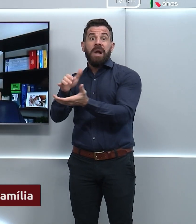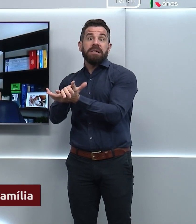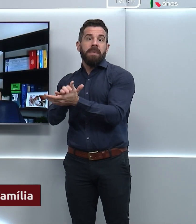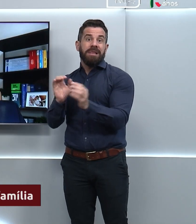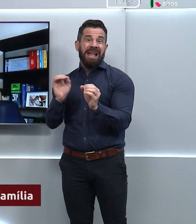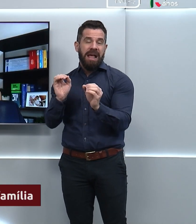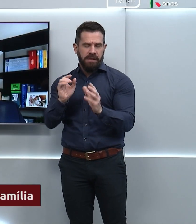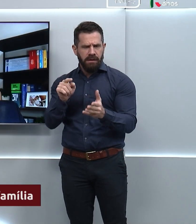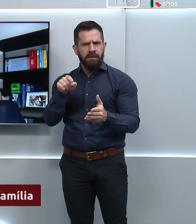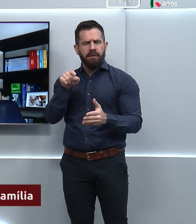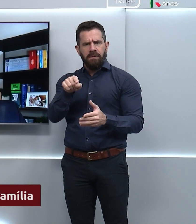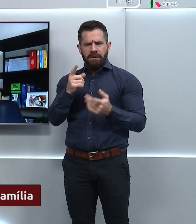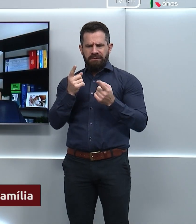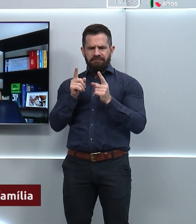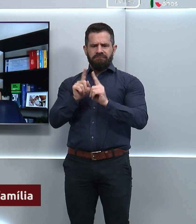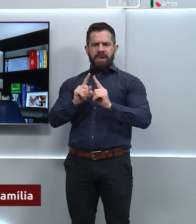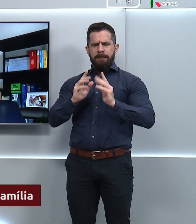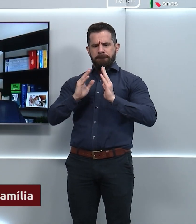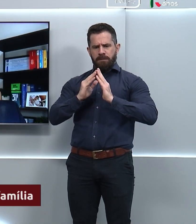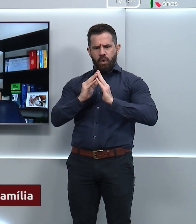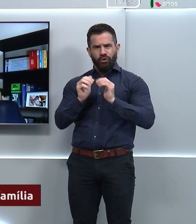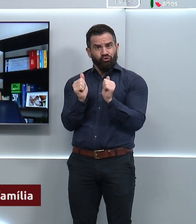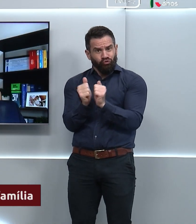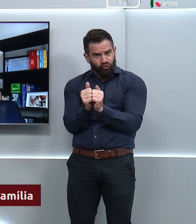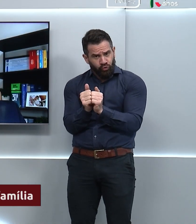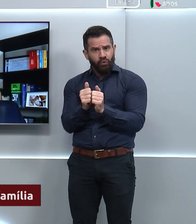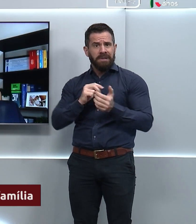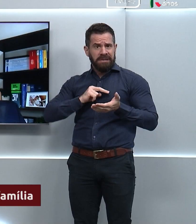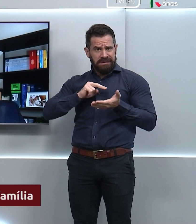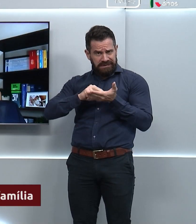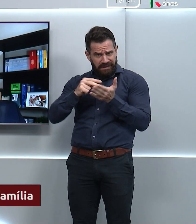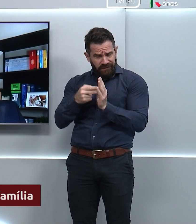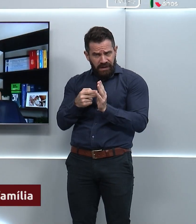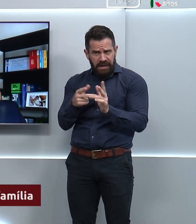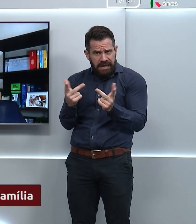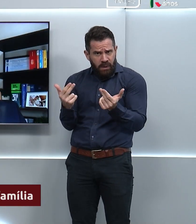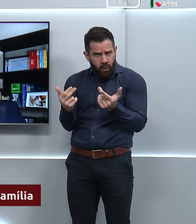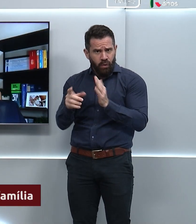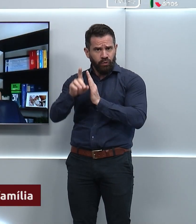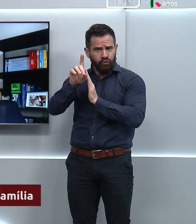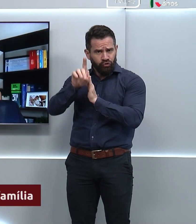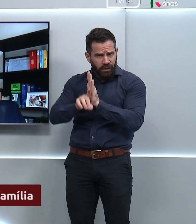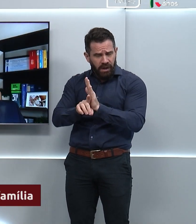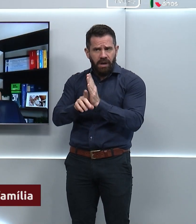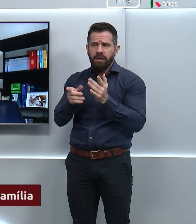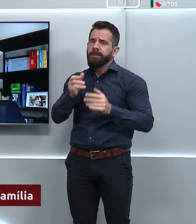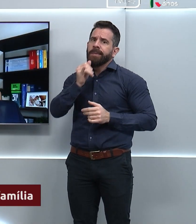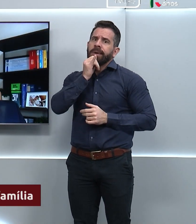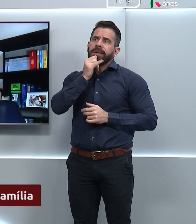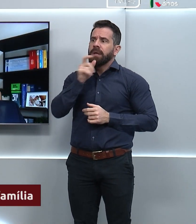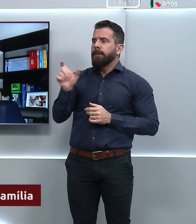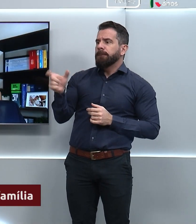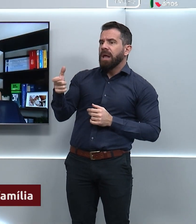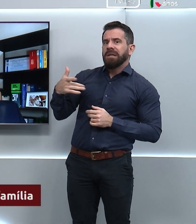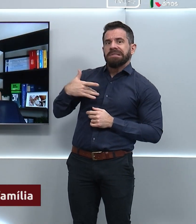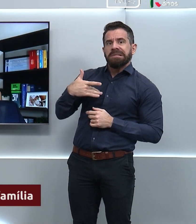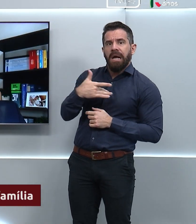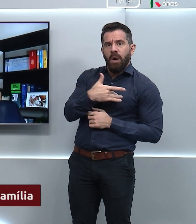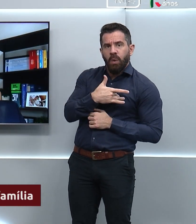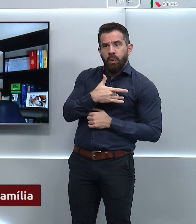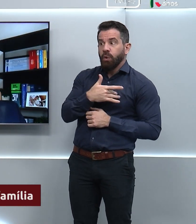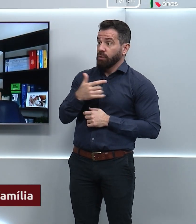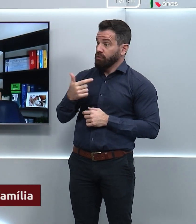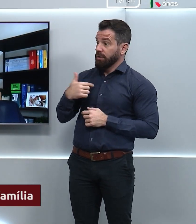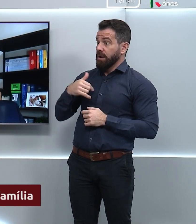têm direitos quando se separam, ou elas têm direitos, por exemplo, em relação a plano de saúde ou algum